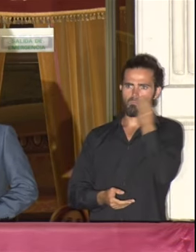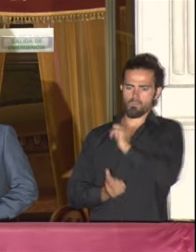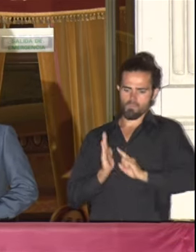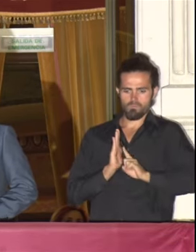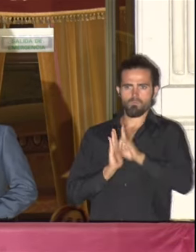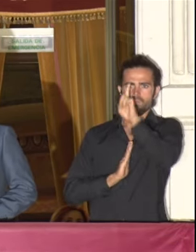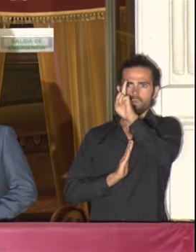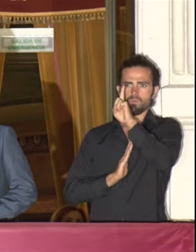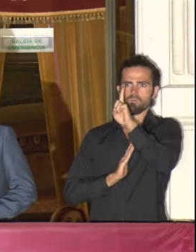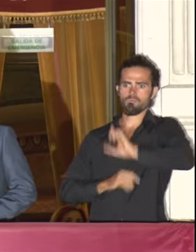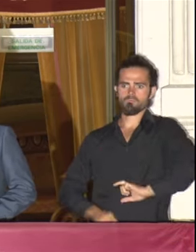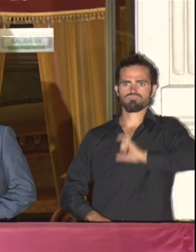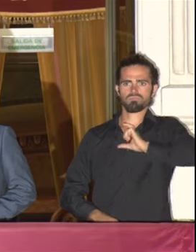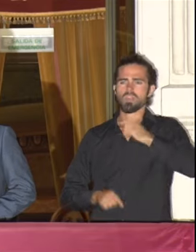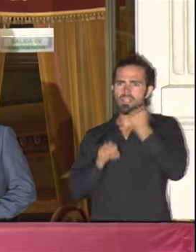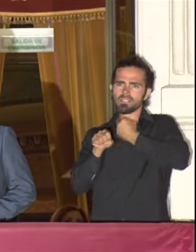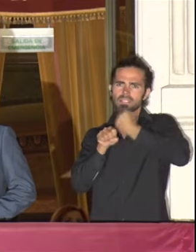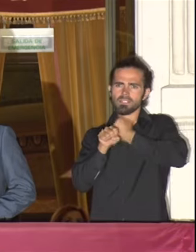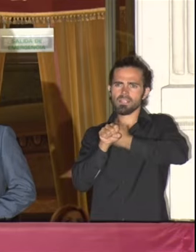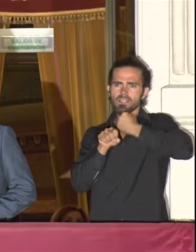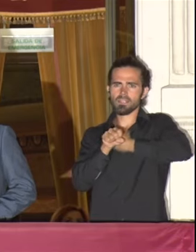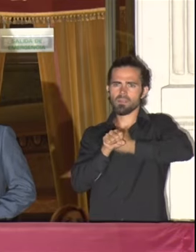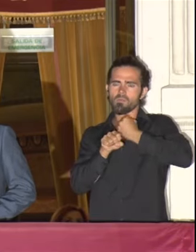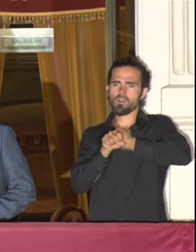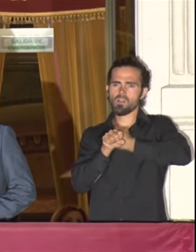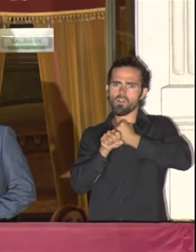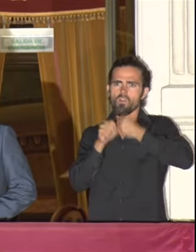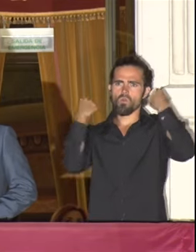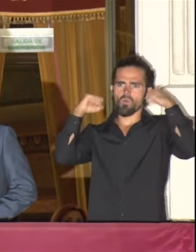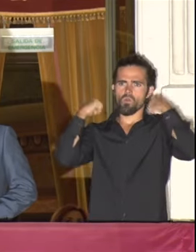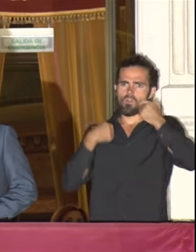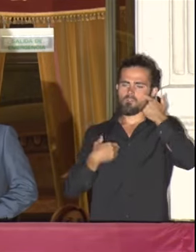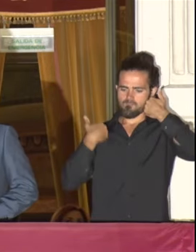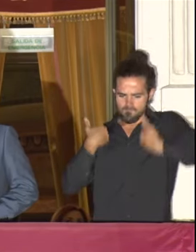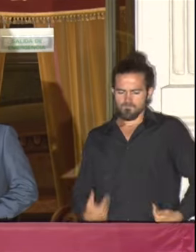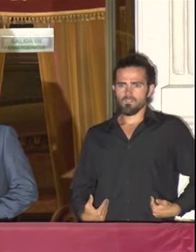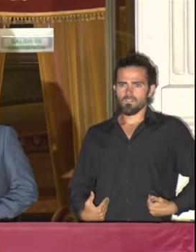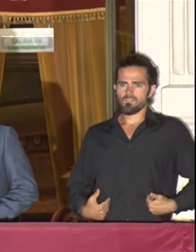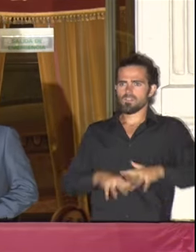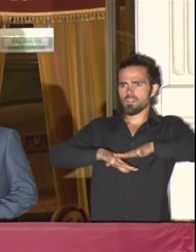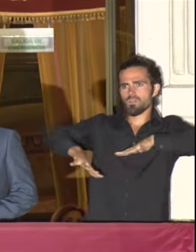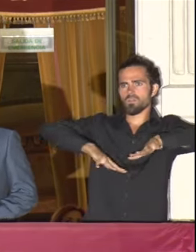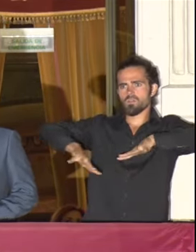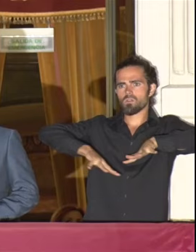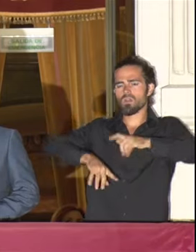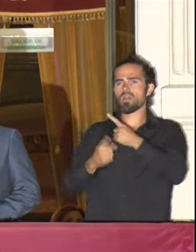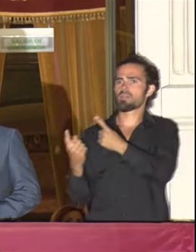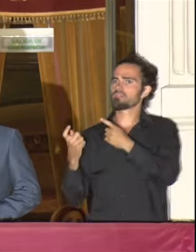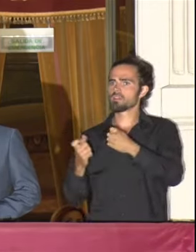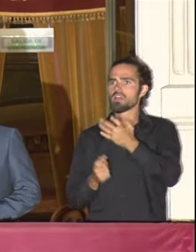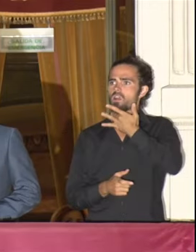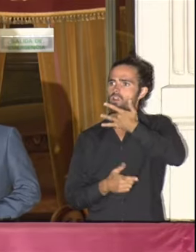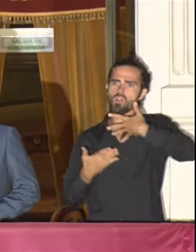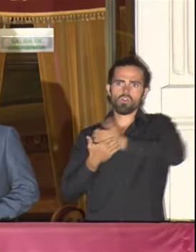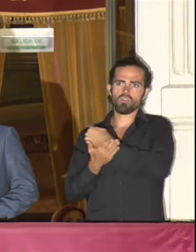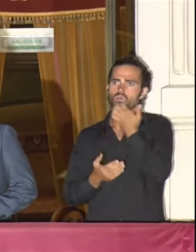trabajo físico, ¿eh? Es la disciplina del trabajo, eso es importante, hay que conocer todos los aspectos de la vida, el trabajo de